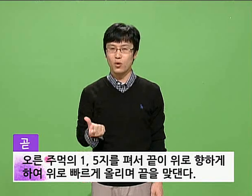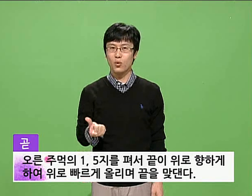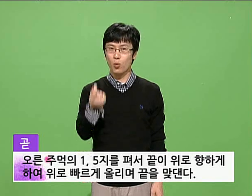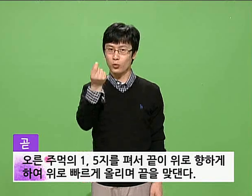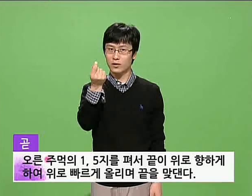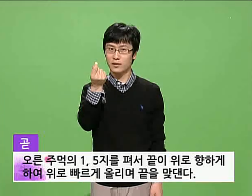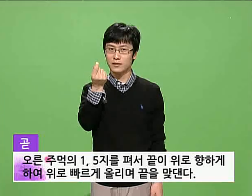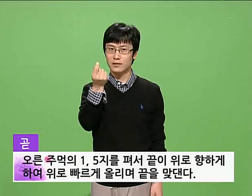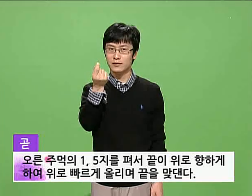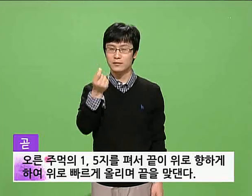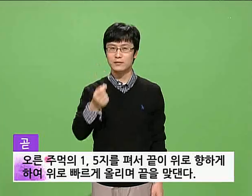곧